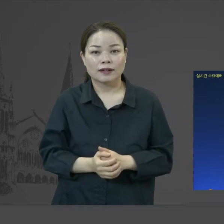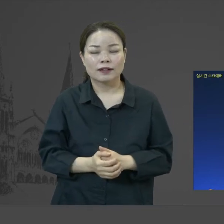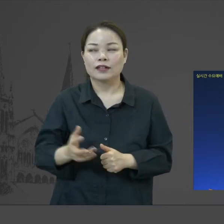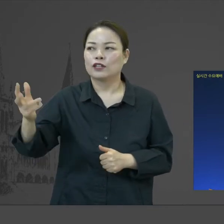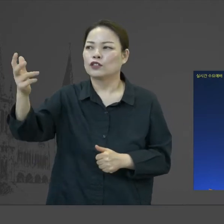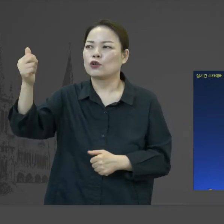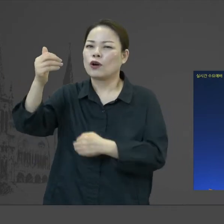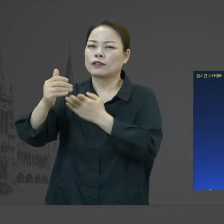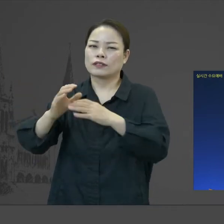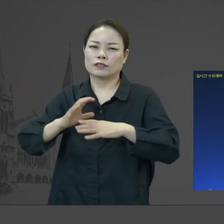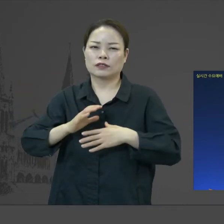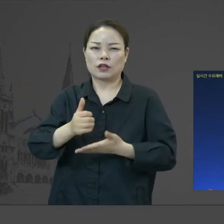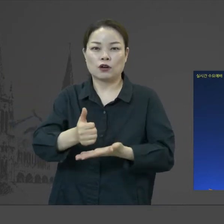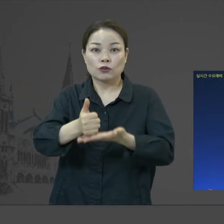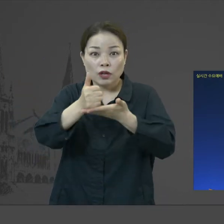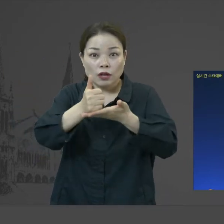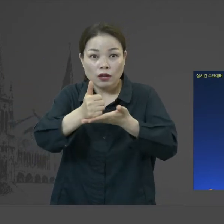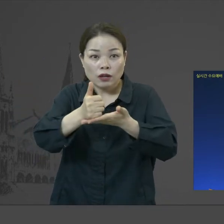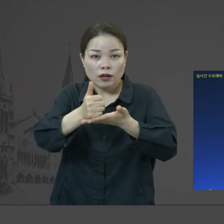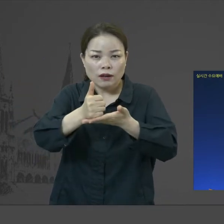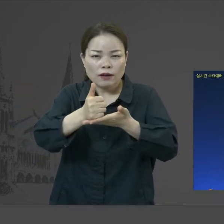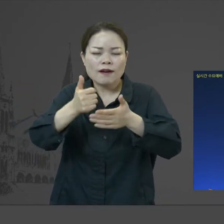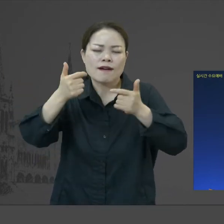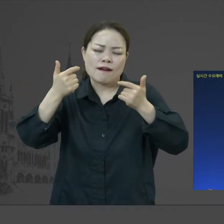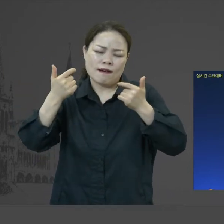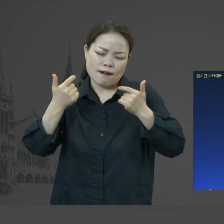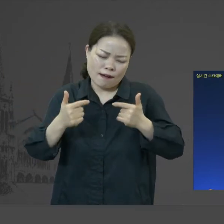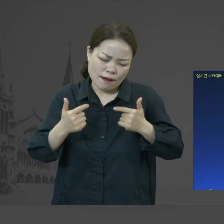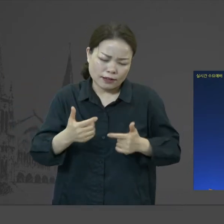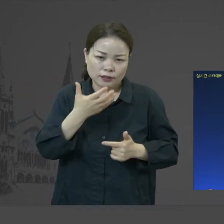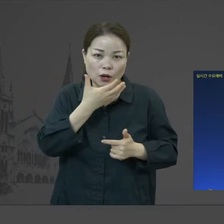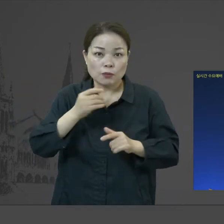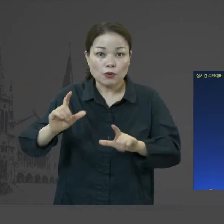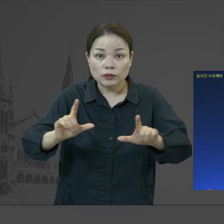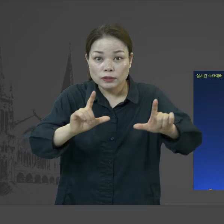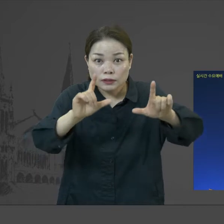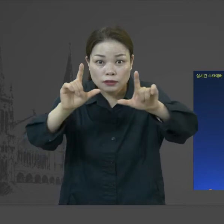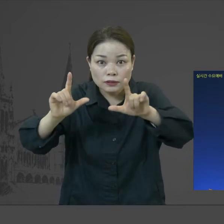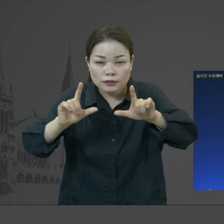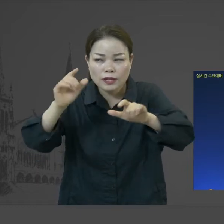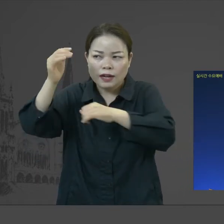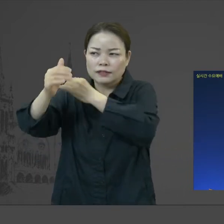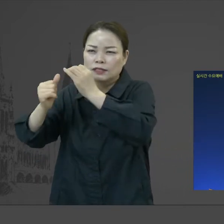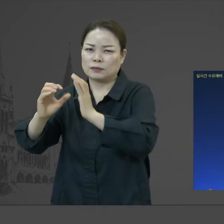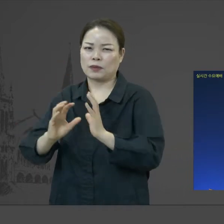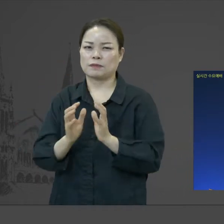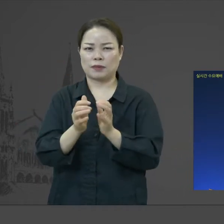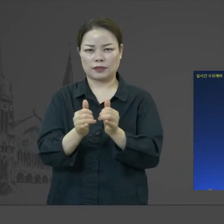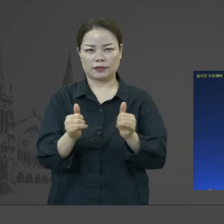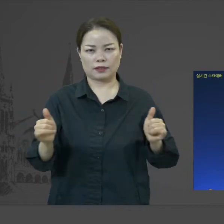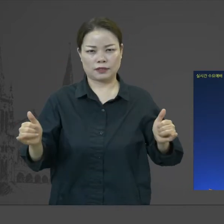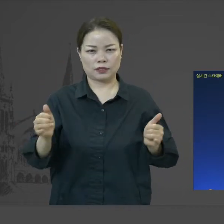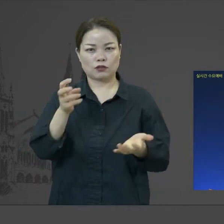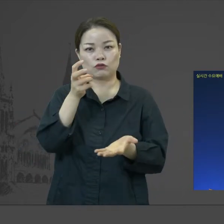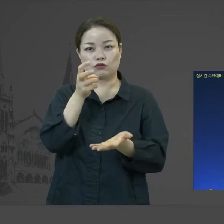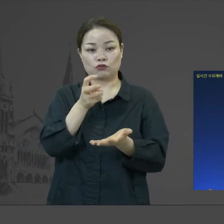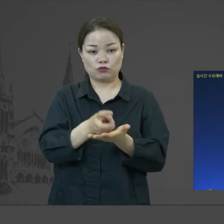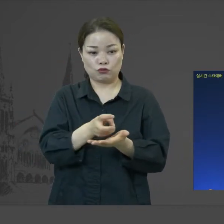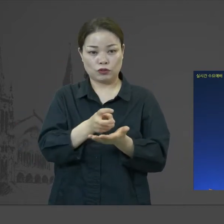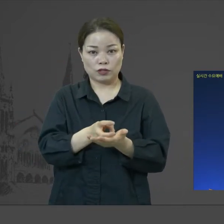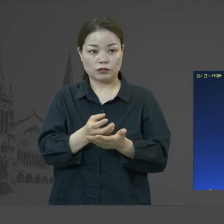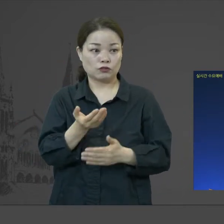여호와 하나님을 경외하여 어떻게 하여? 항상 복을 누릴 수 있도록 하나님의 백성에게 규례를 준